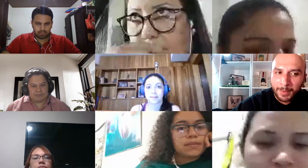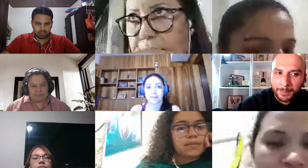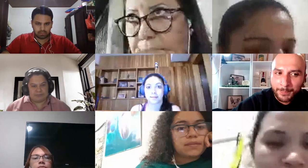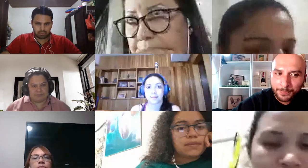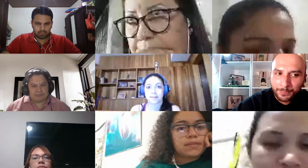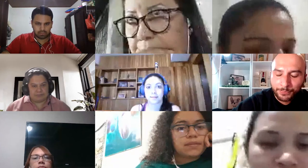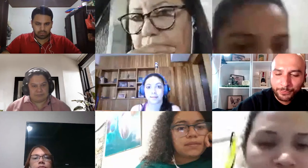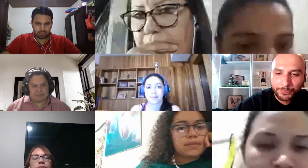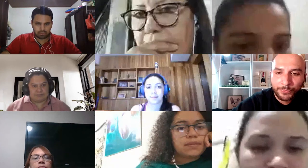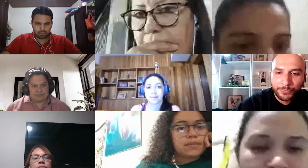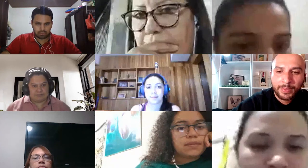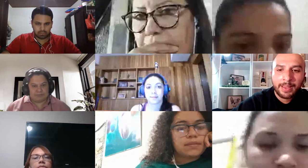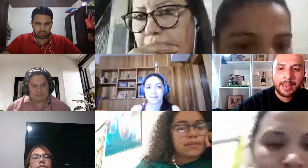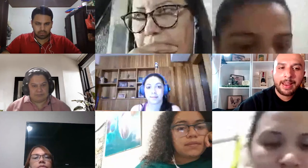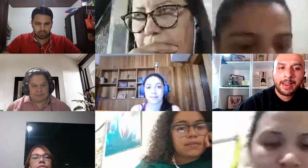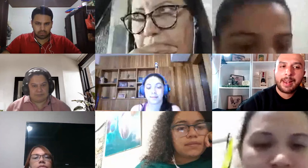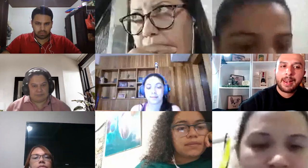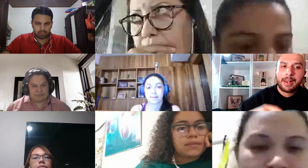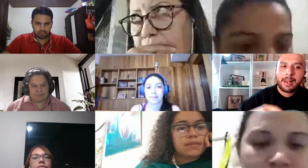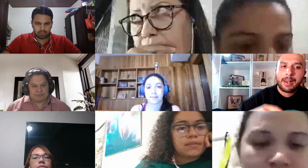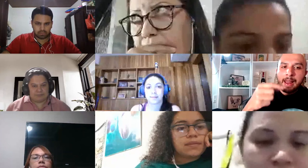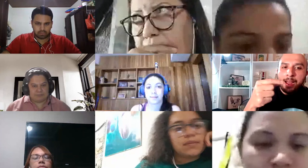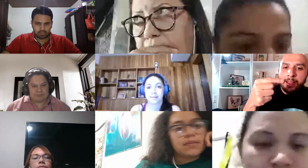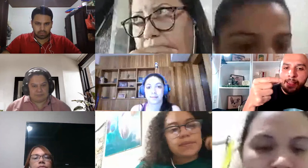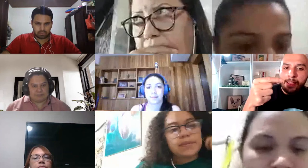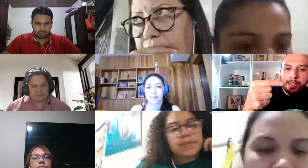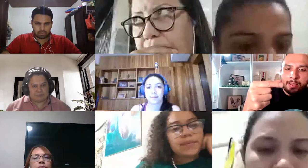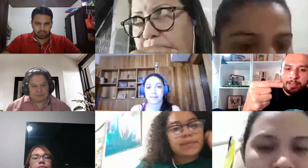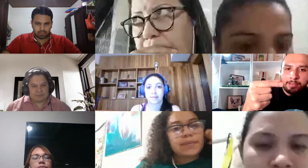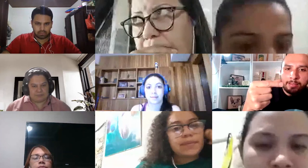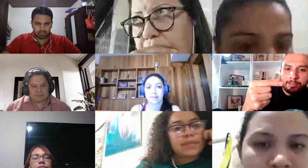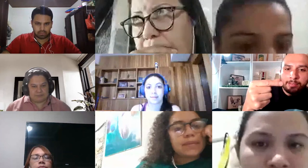Observe. La E